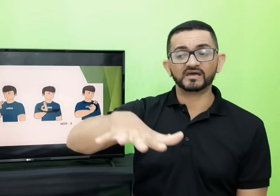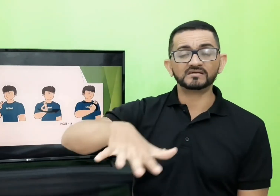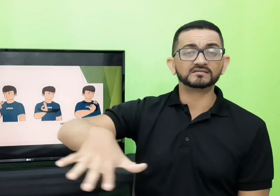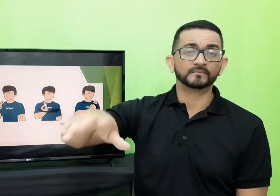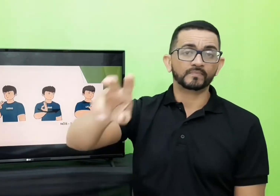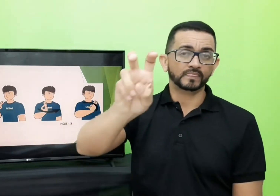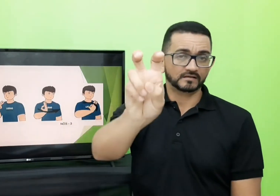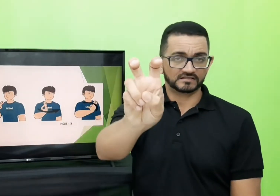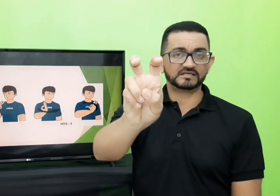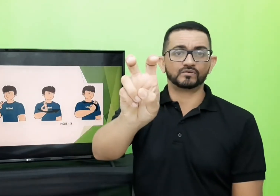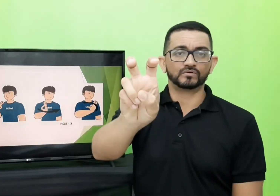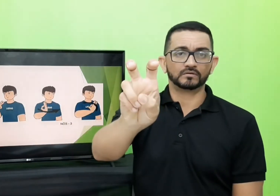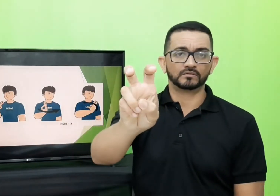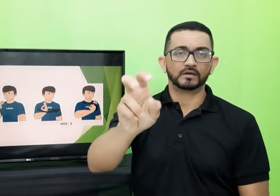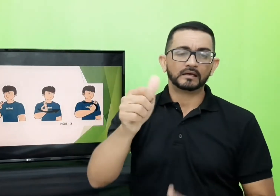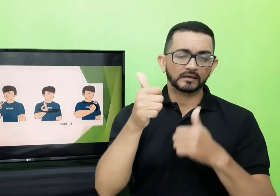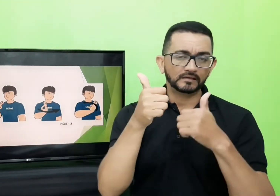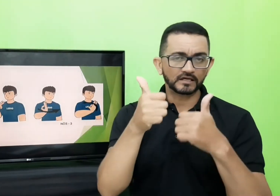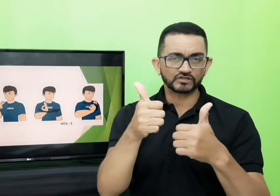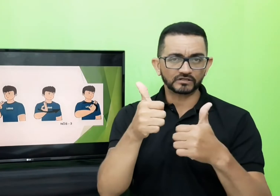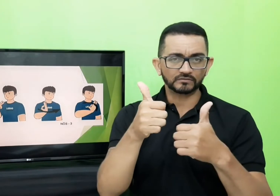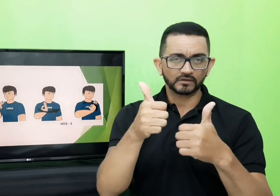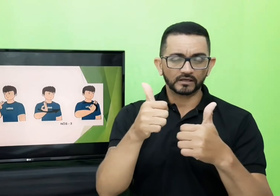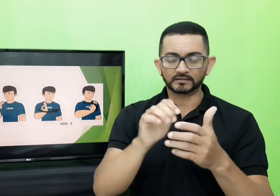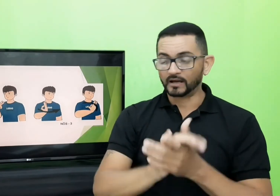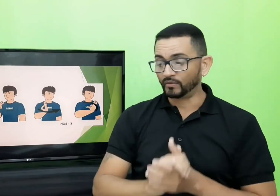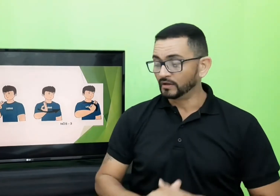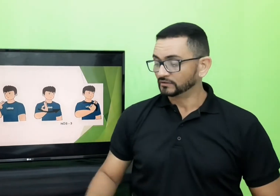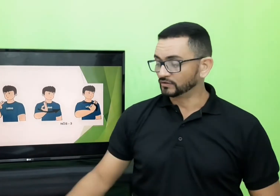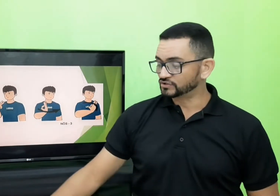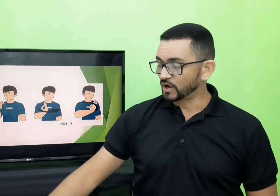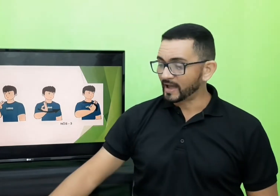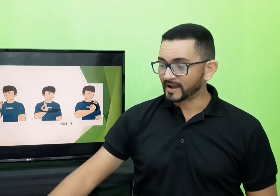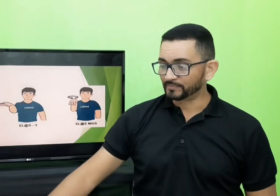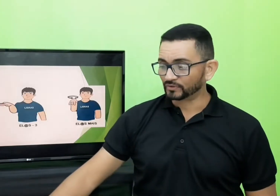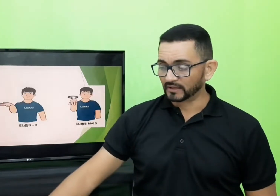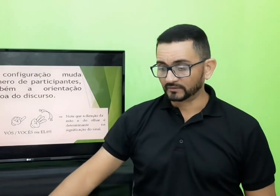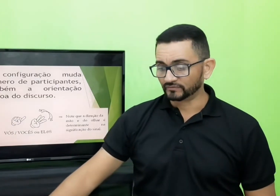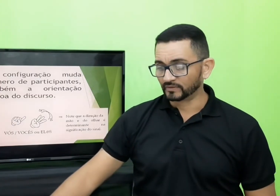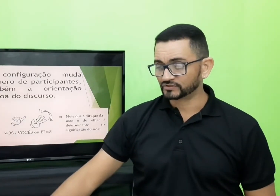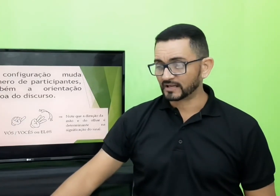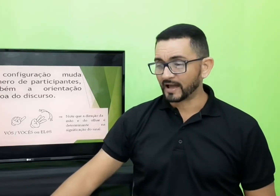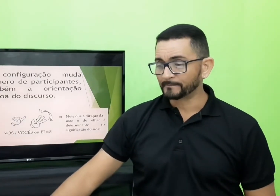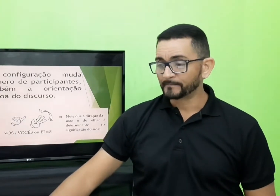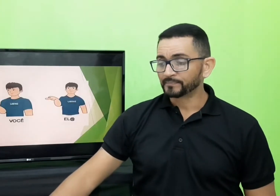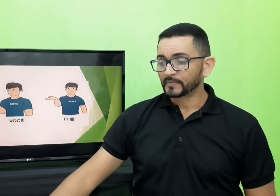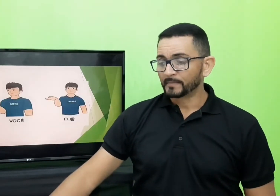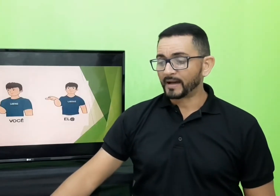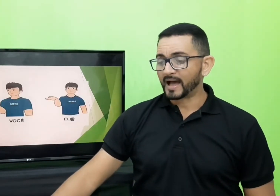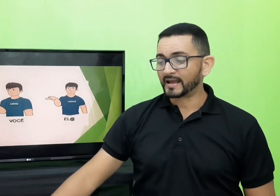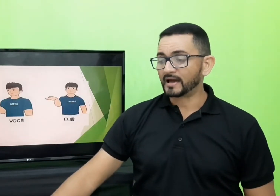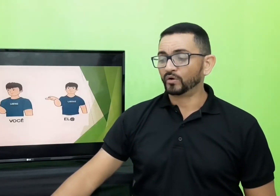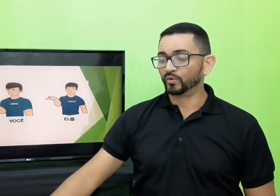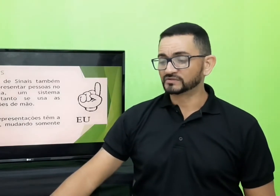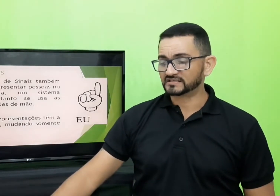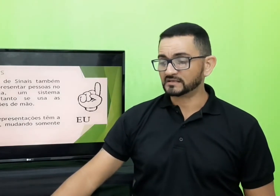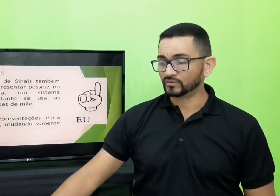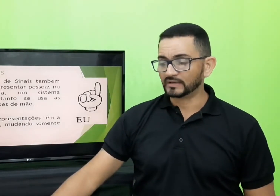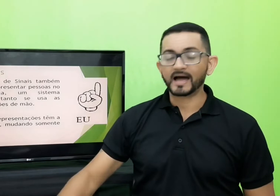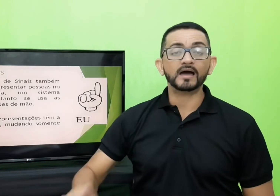vocês, 5. Entendido? Então, só recapitulando, vamos lá. Para o singular,